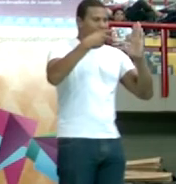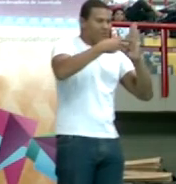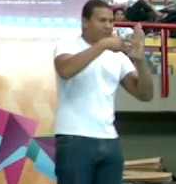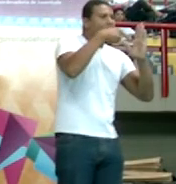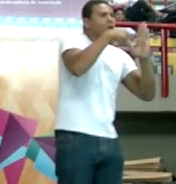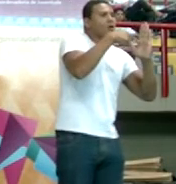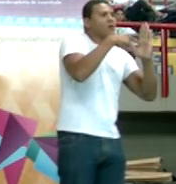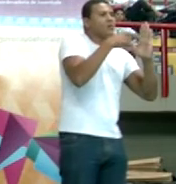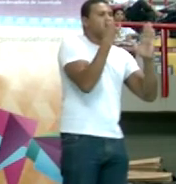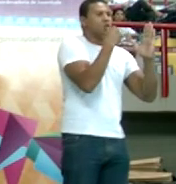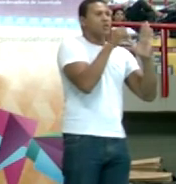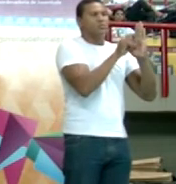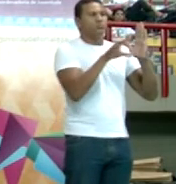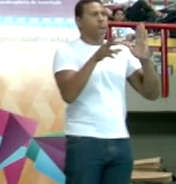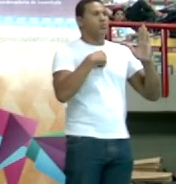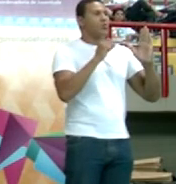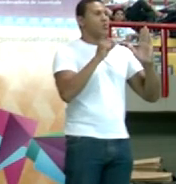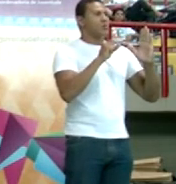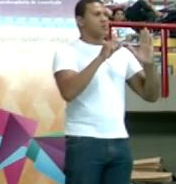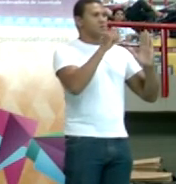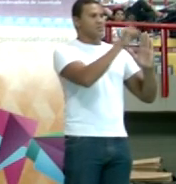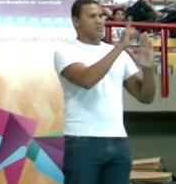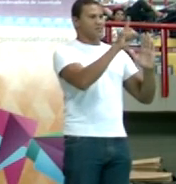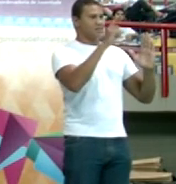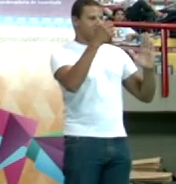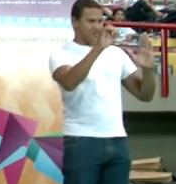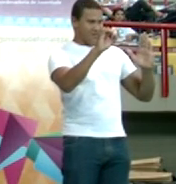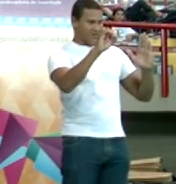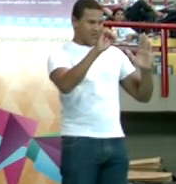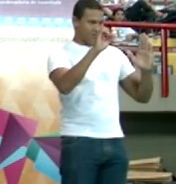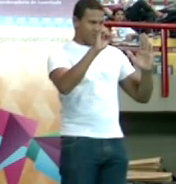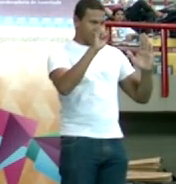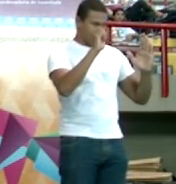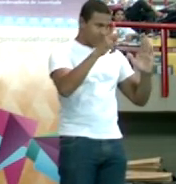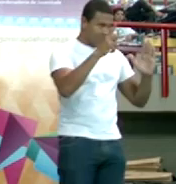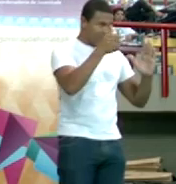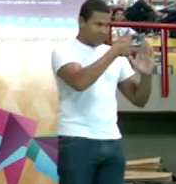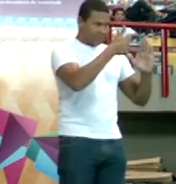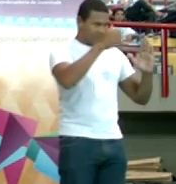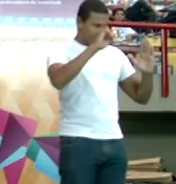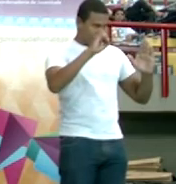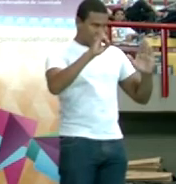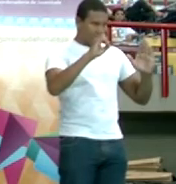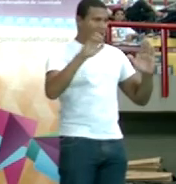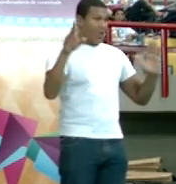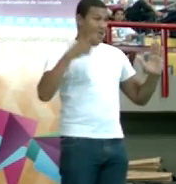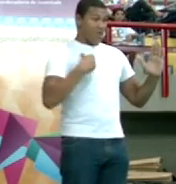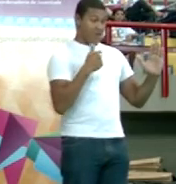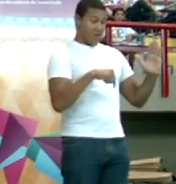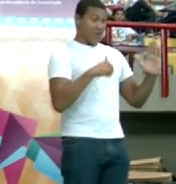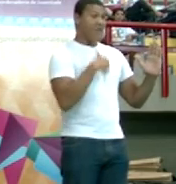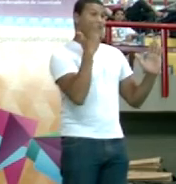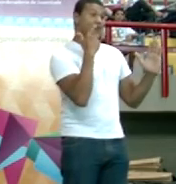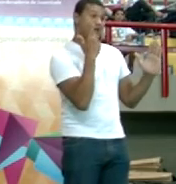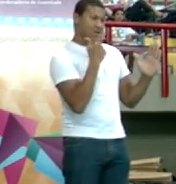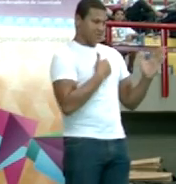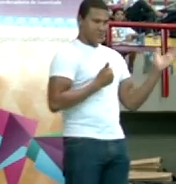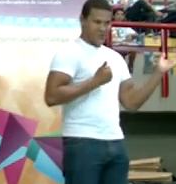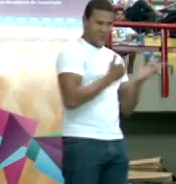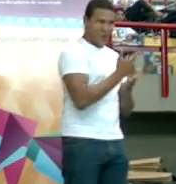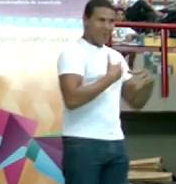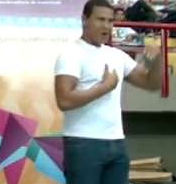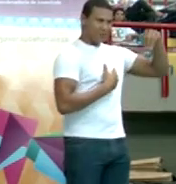110. Aí eu comprei uma lâmpada em Fortaleza. 200 e?